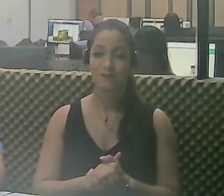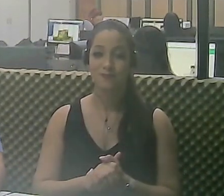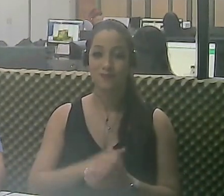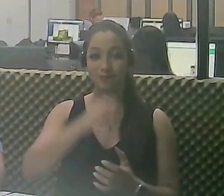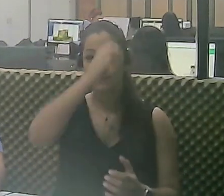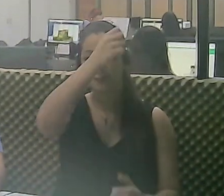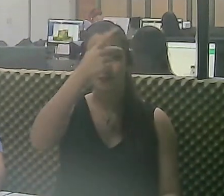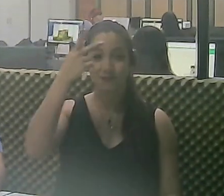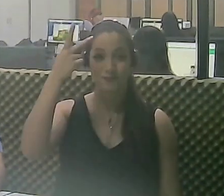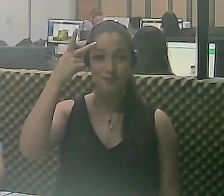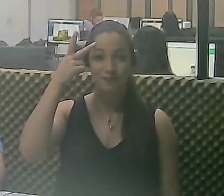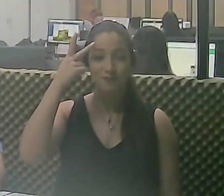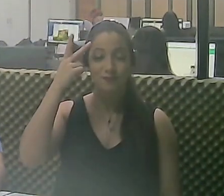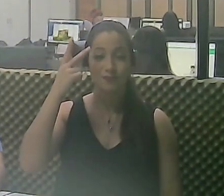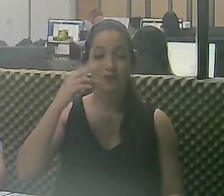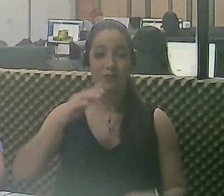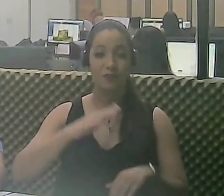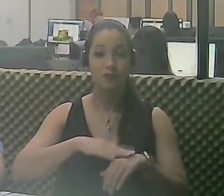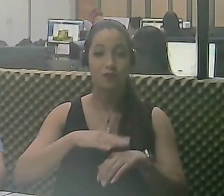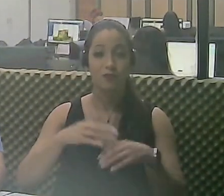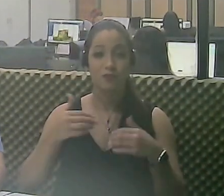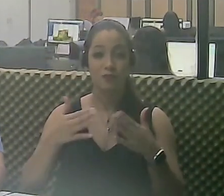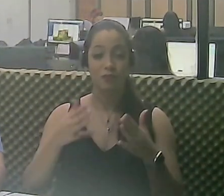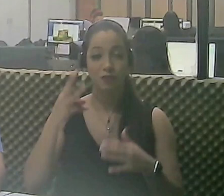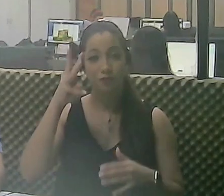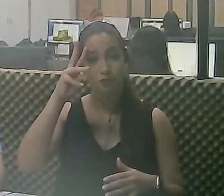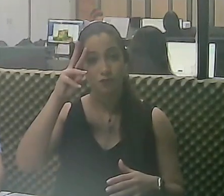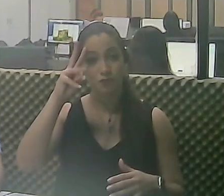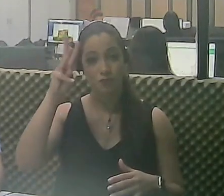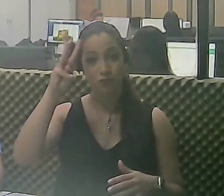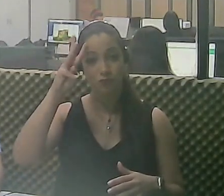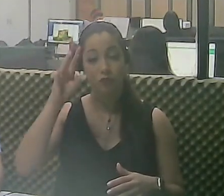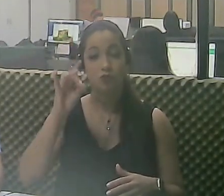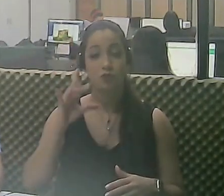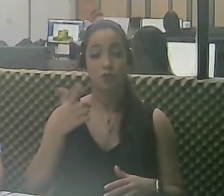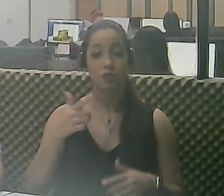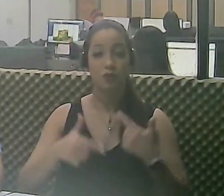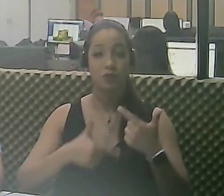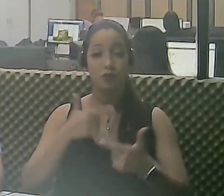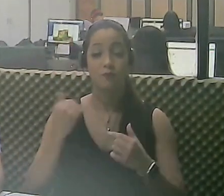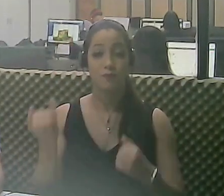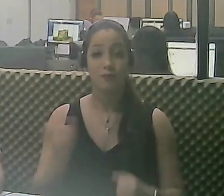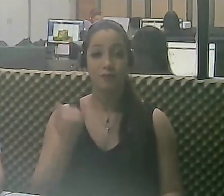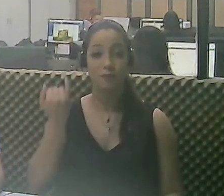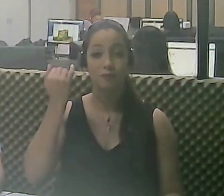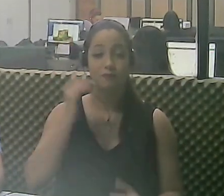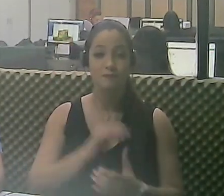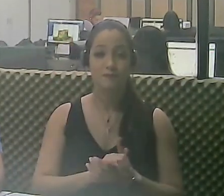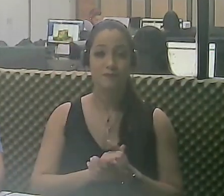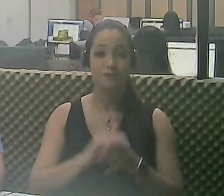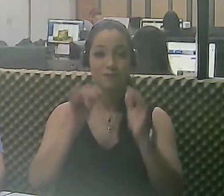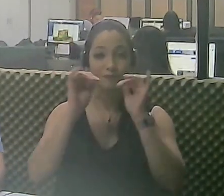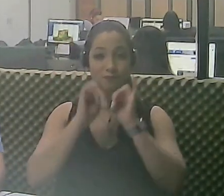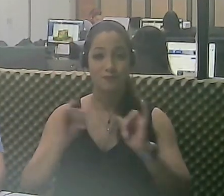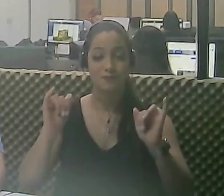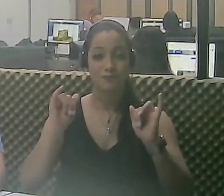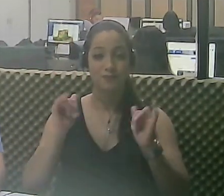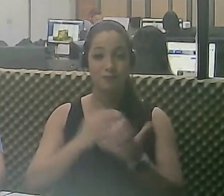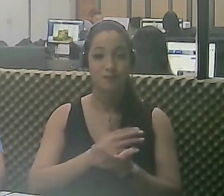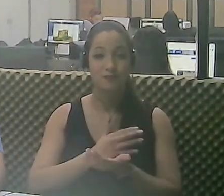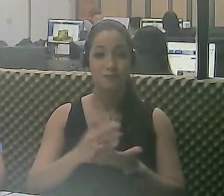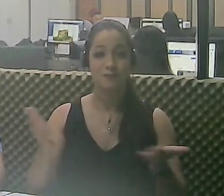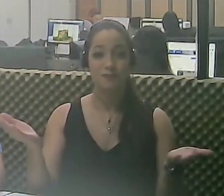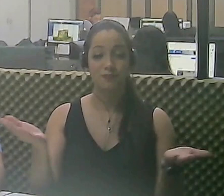a Prefeitura terá expediente segunda e terça-feira, exceto para serviços essenciais. Essas e outras notícias